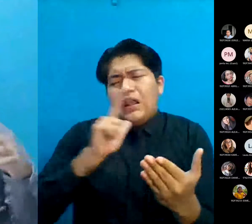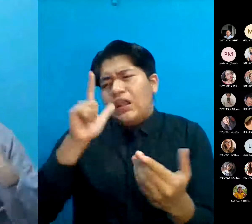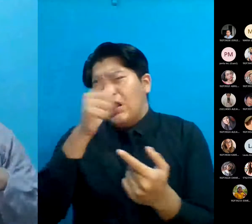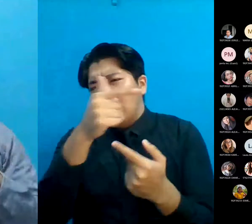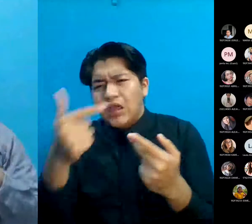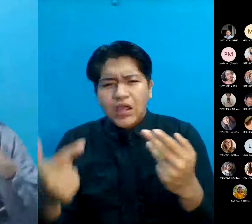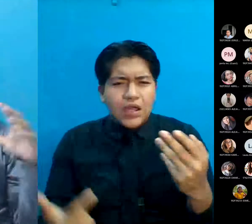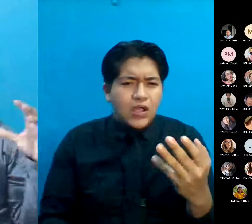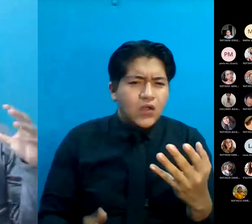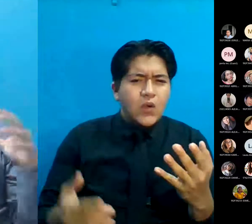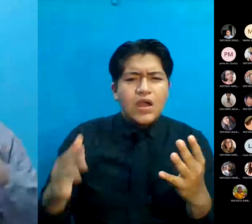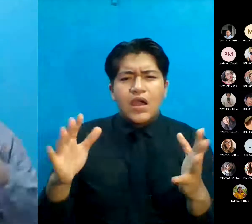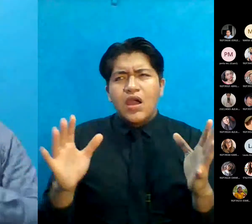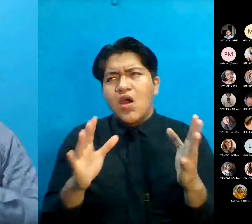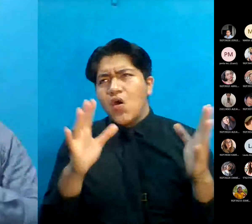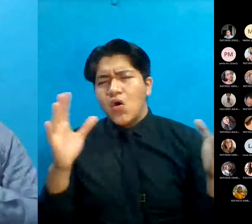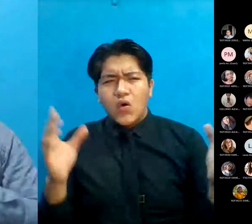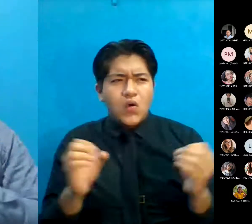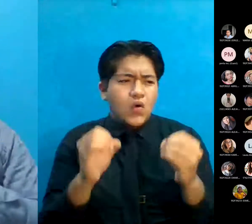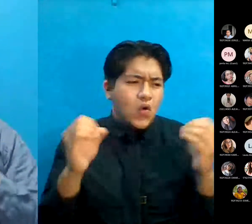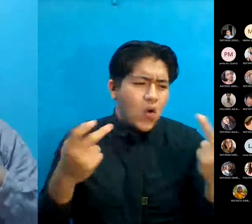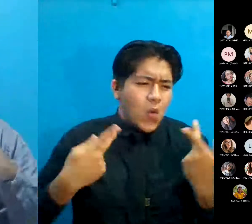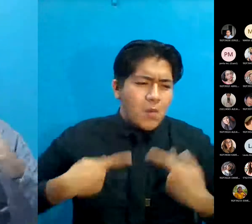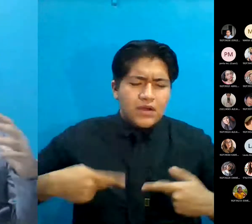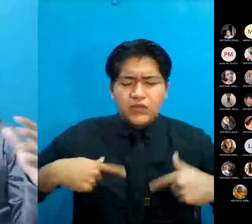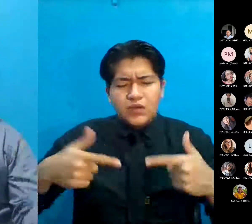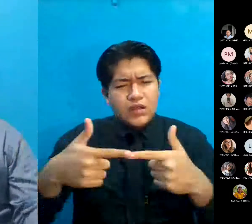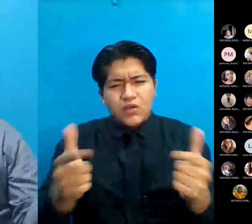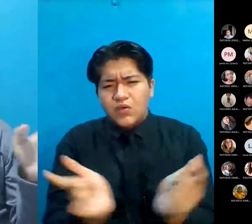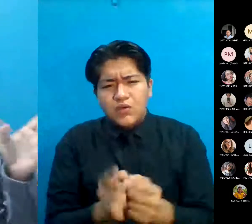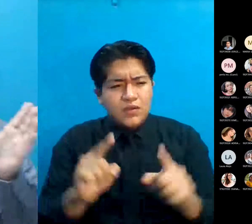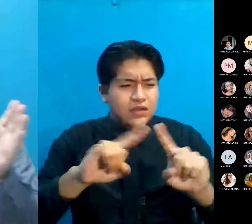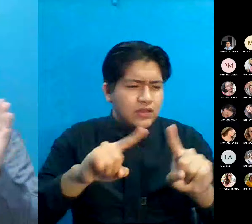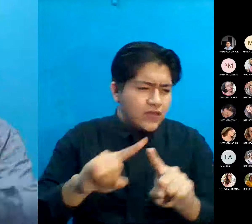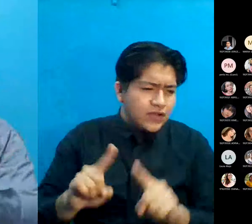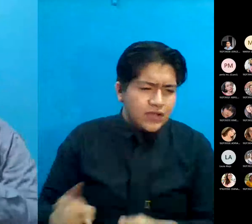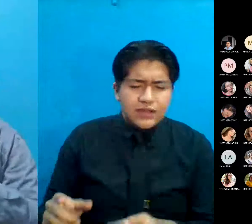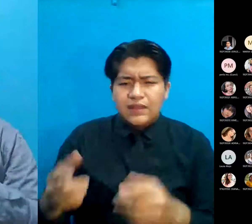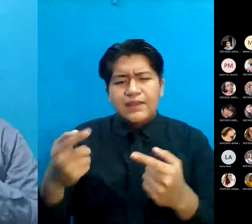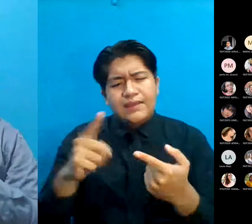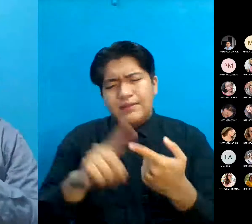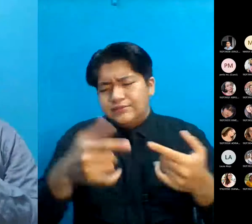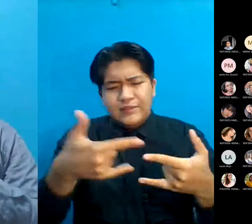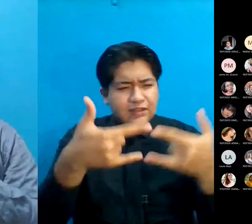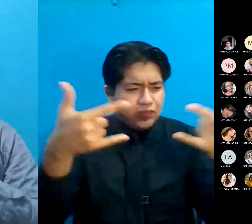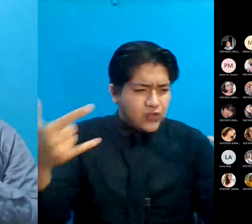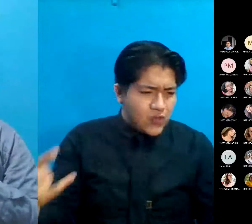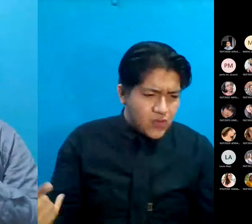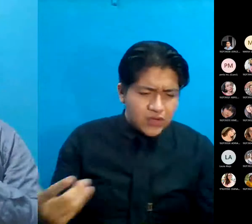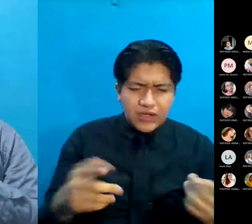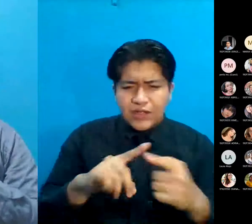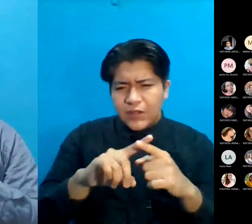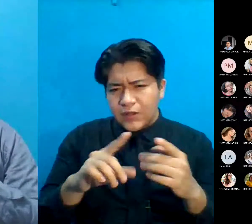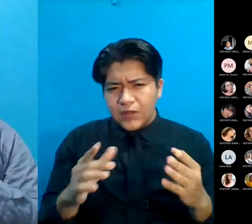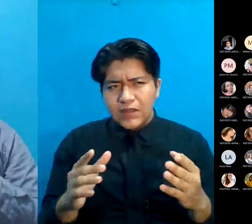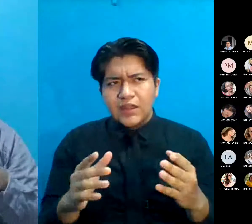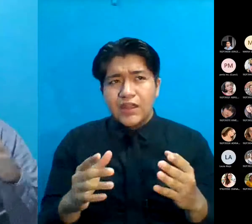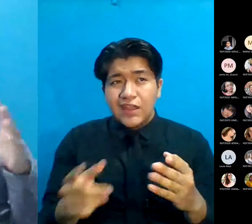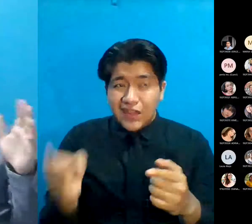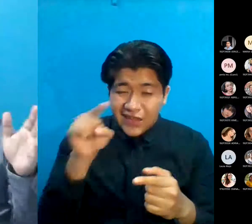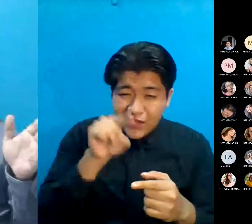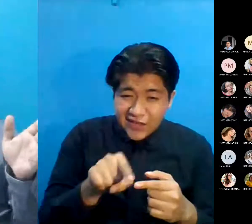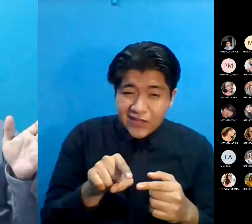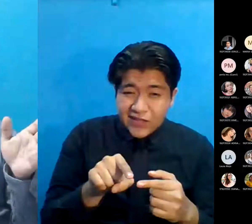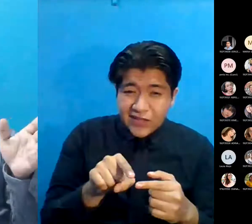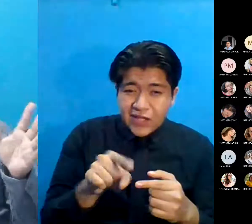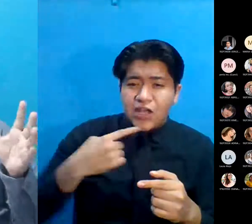cualquier comunidad, como cualquier grupo de personas, tiene una historia, tiene sus puntos, también en los cuales